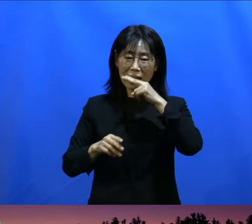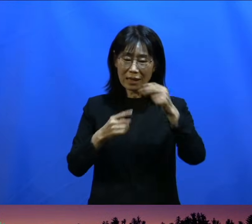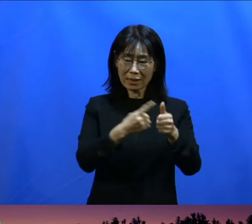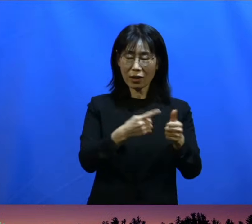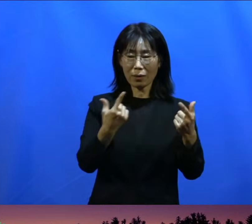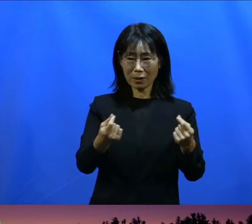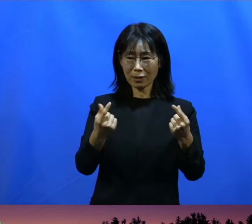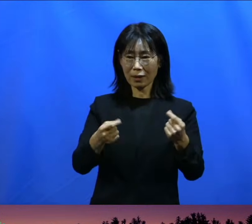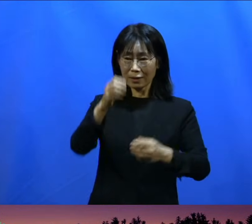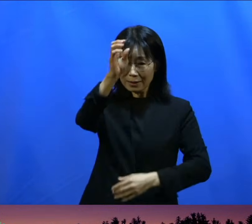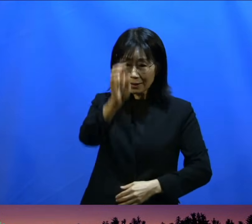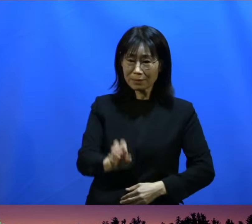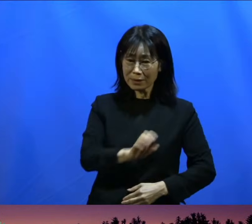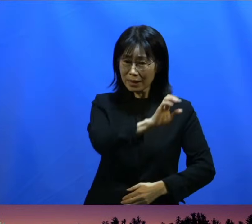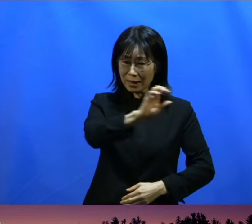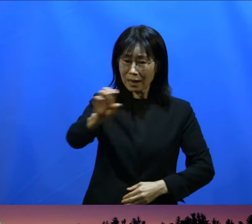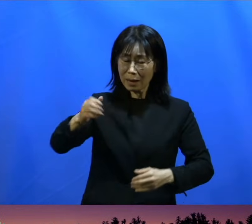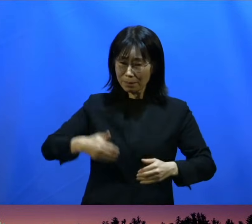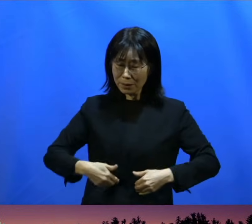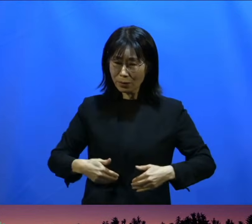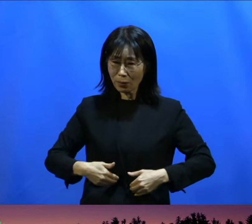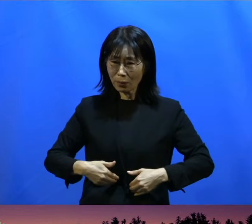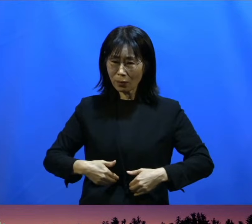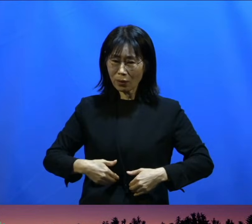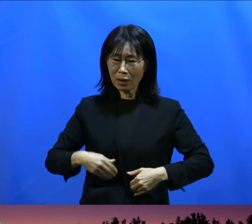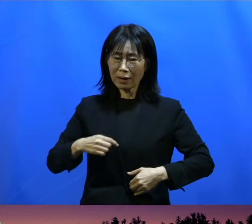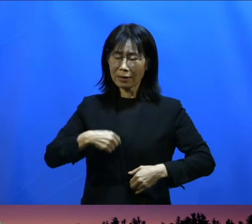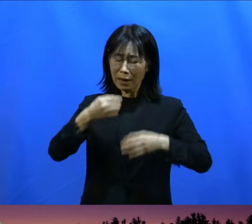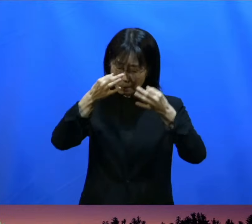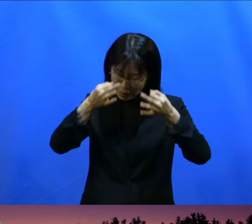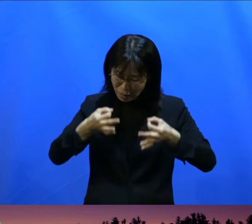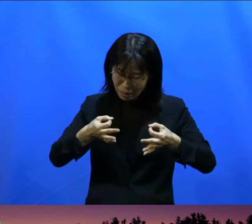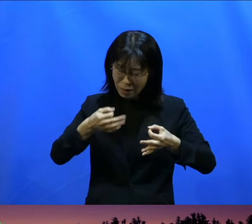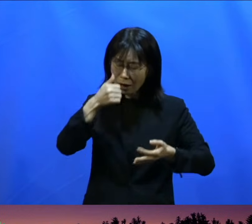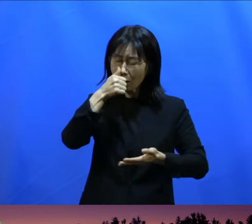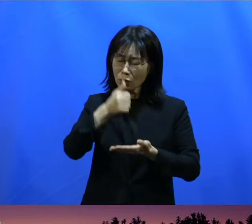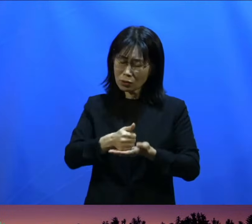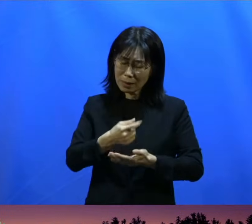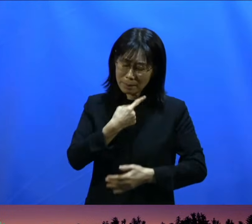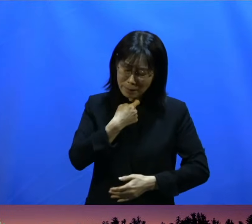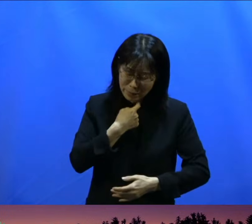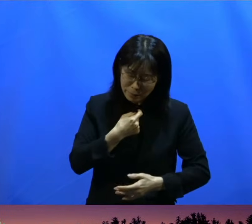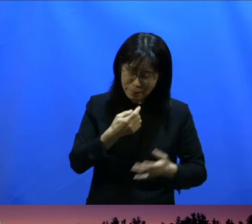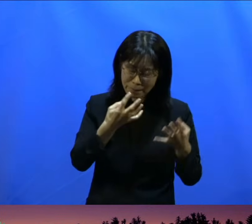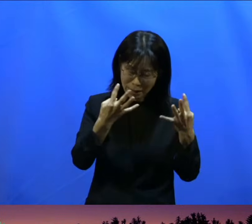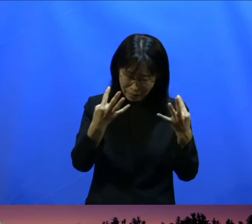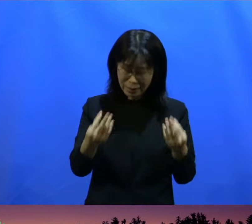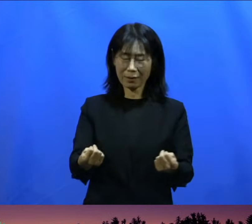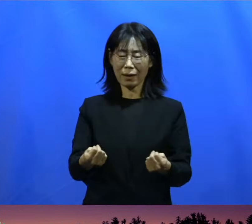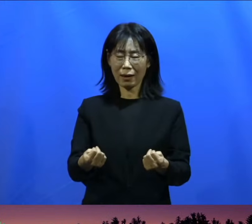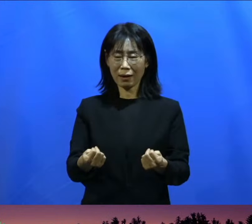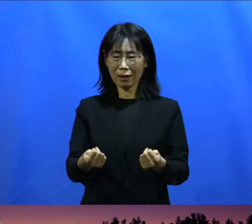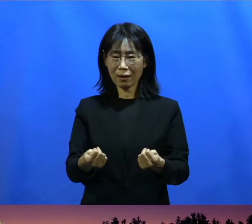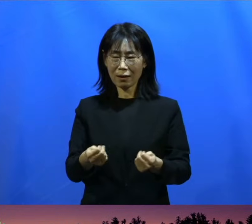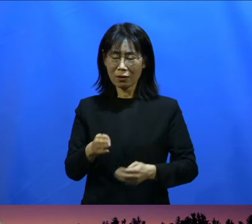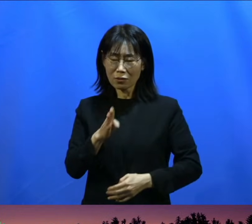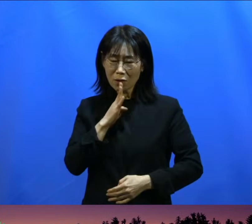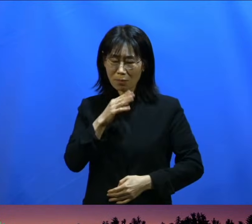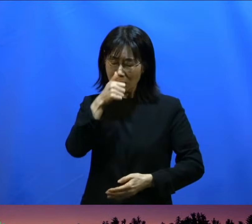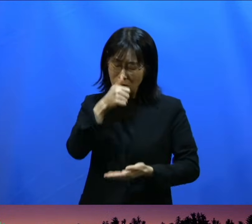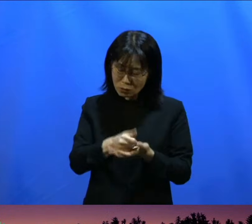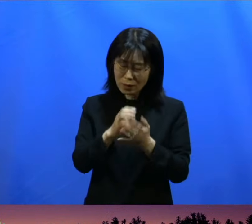누가 내가 망하게 된 자라는 거, 내 죄가 얼마나 심각한가를 본